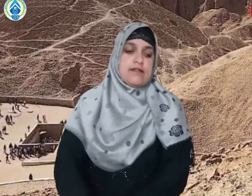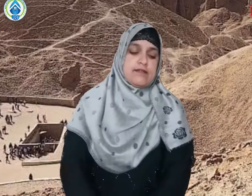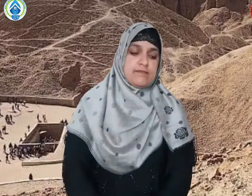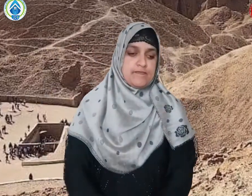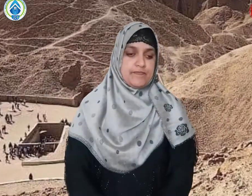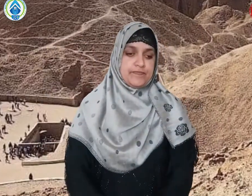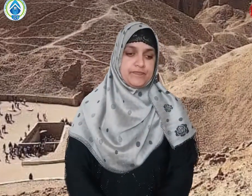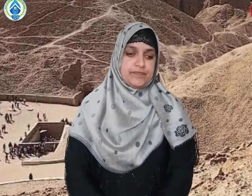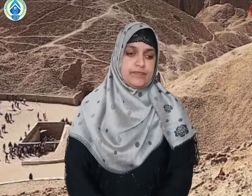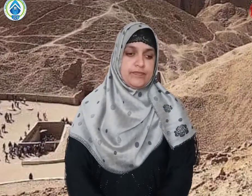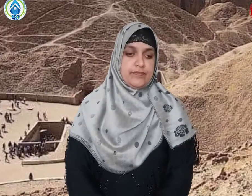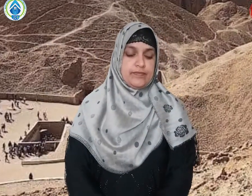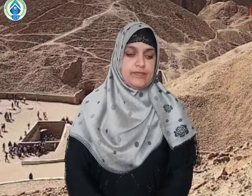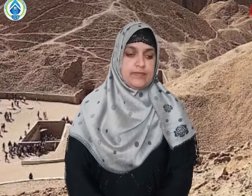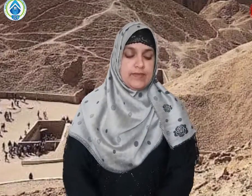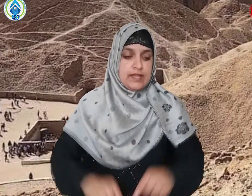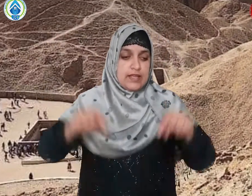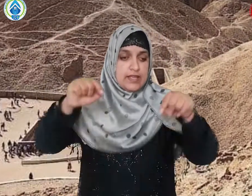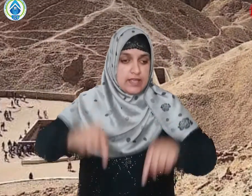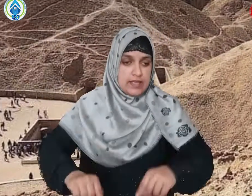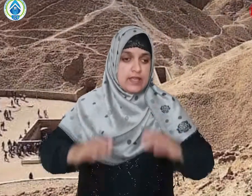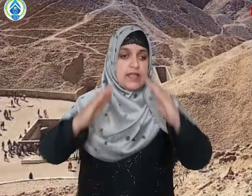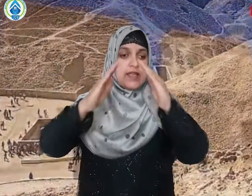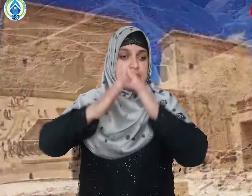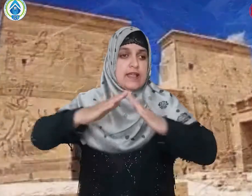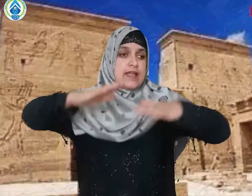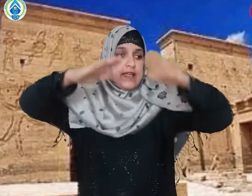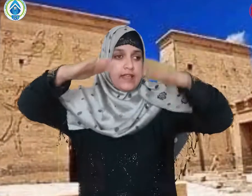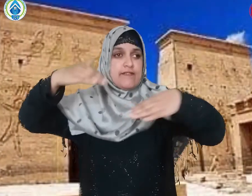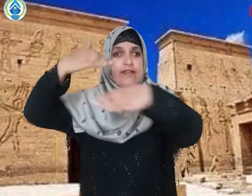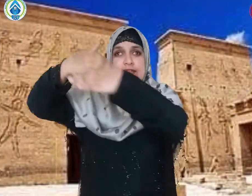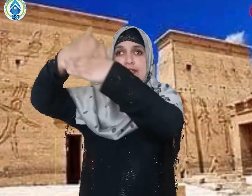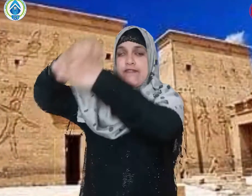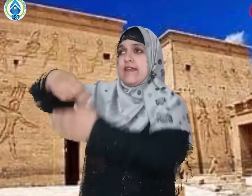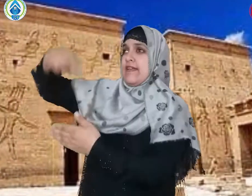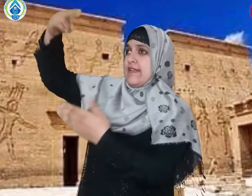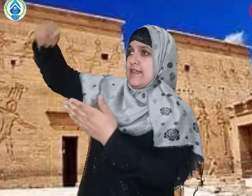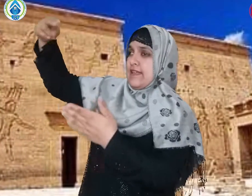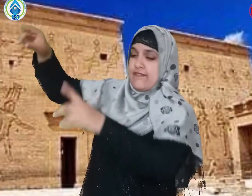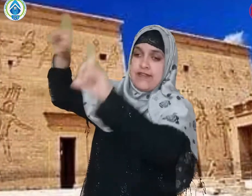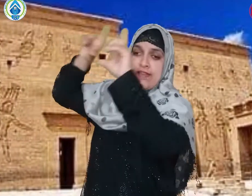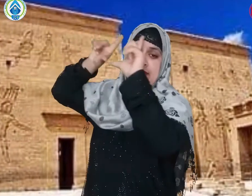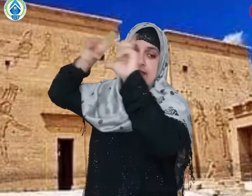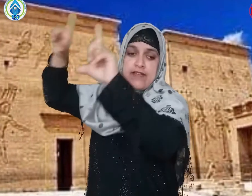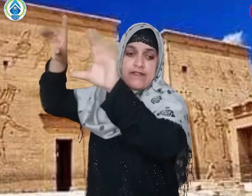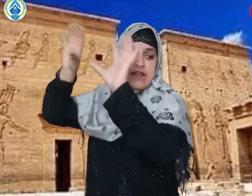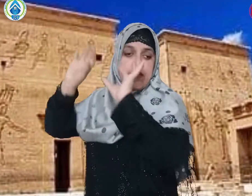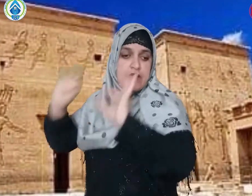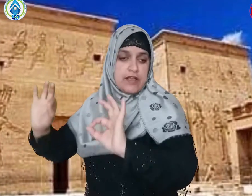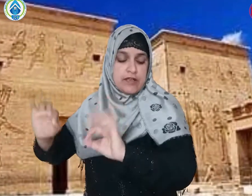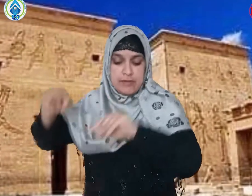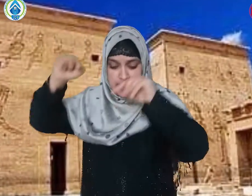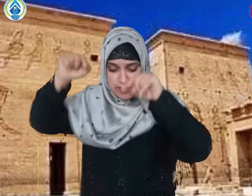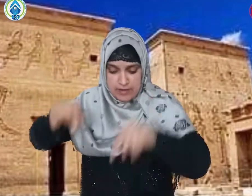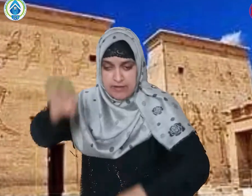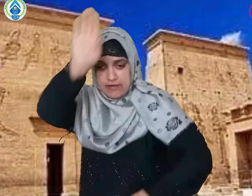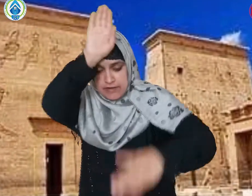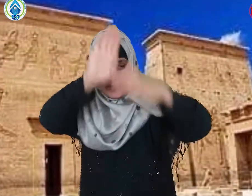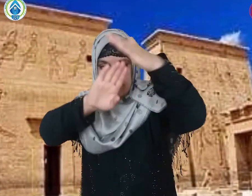گہرے نقوش چھوڑے۔ ان مقبروں میں سے صرف توتن خامون کا مقبرہ ایسا ہے جو کہ وادی کی زمین پہ واقع ہے اور رامسیس کے مقبرے